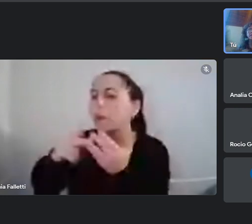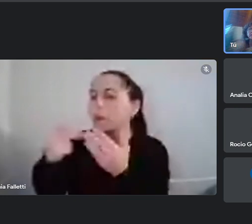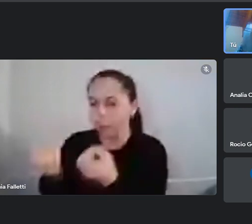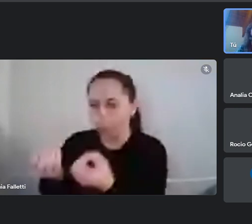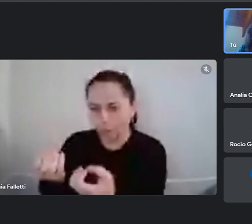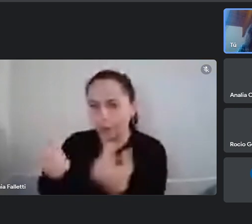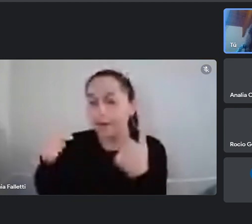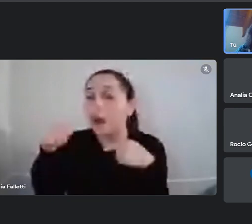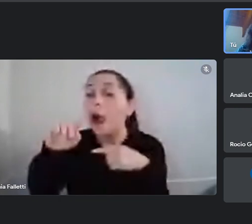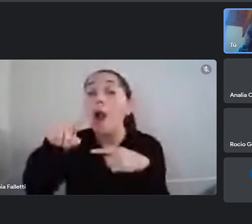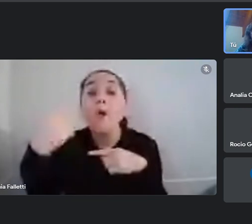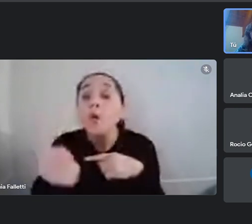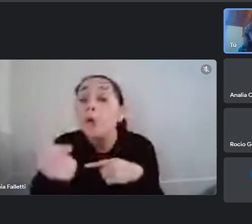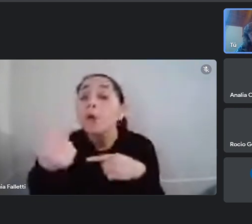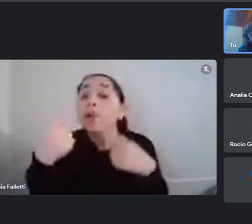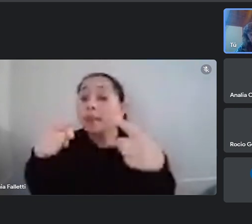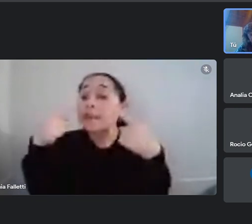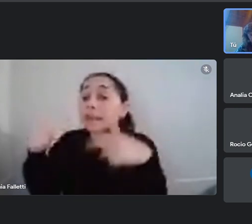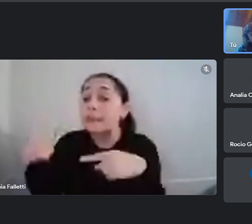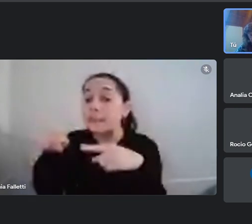Analía?